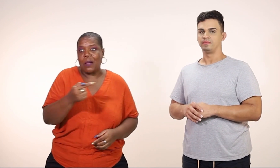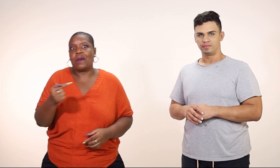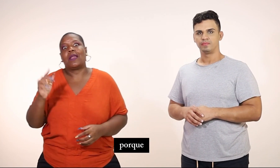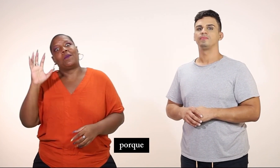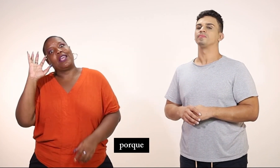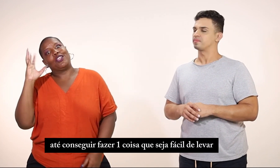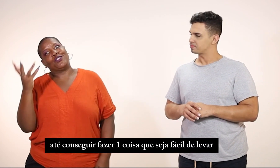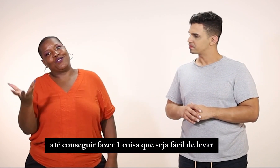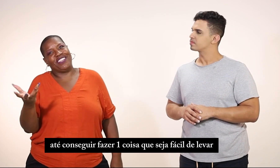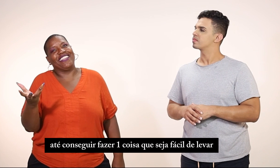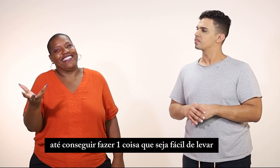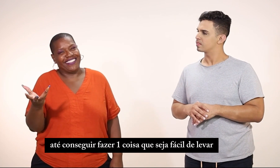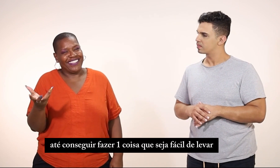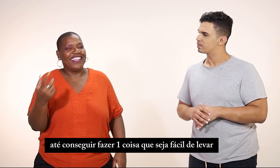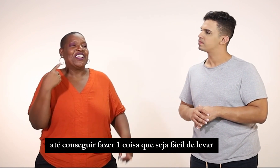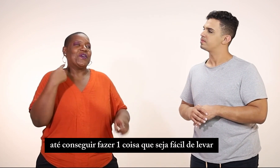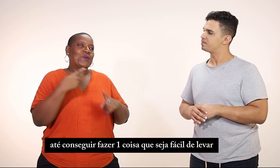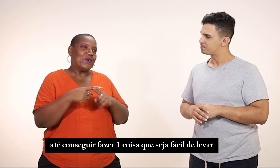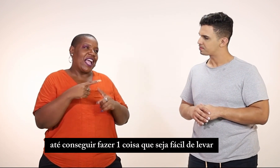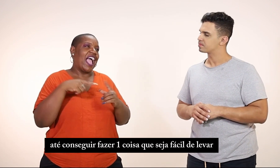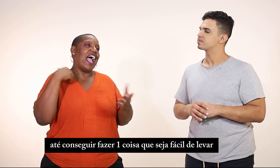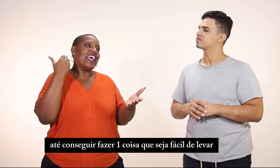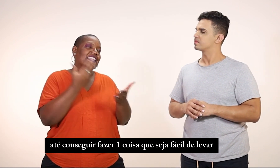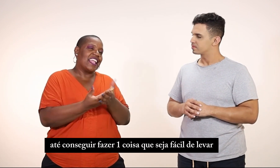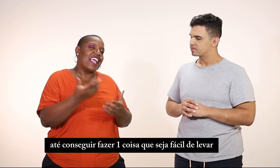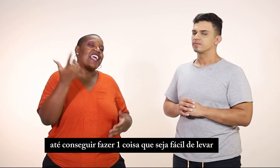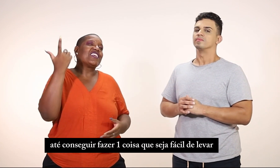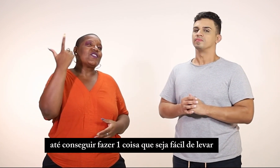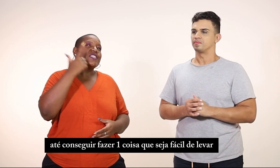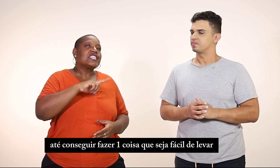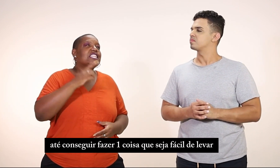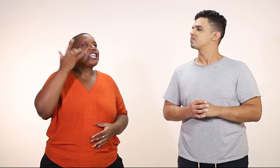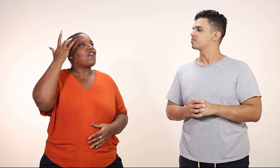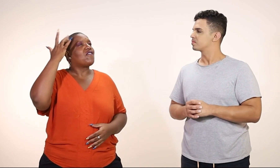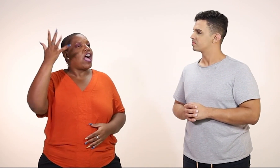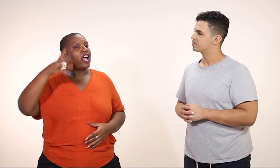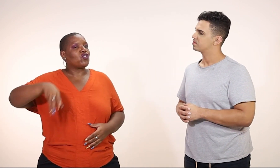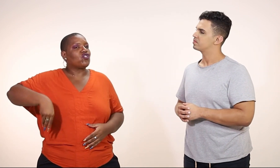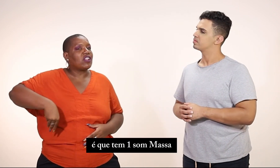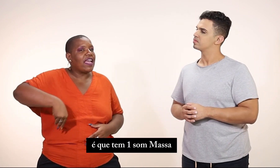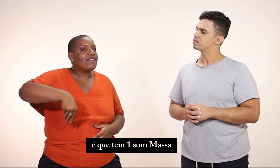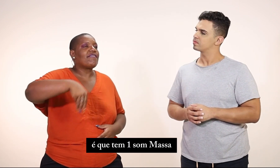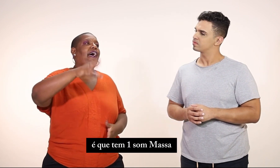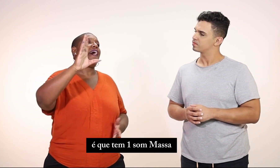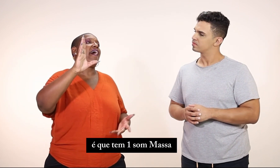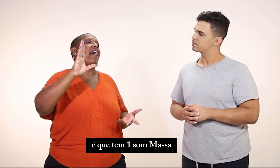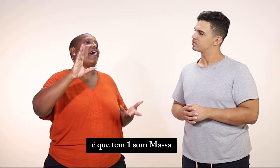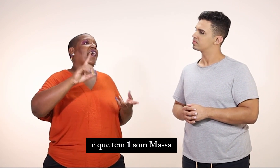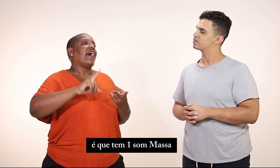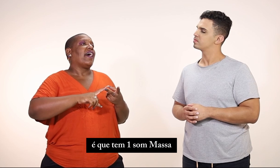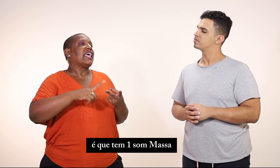Porque até conseguir fazer uma coisa que seja fácil de levar, que tenha um som